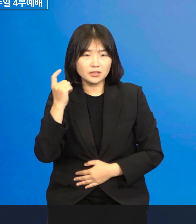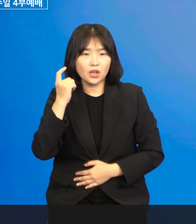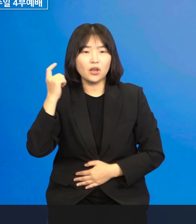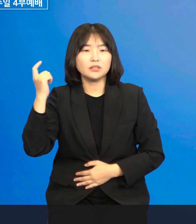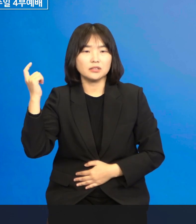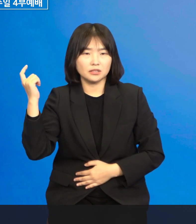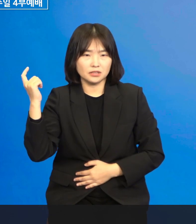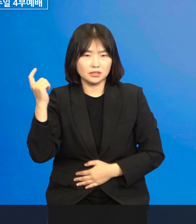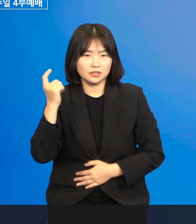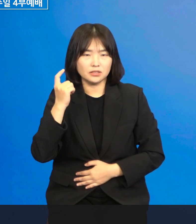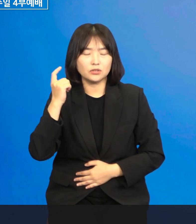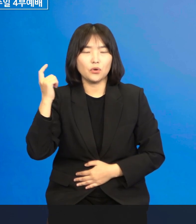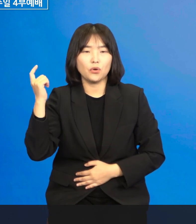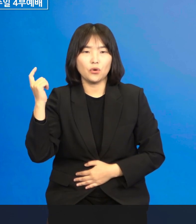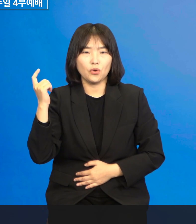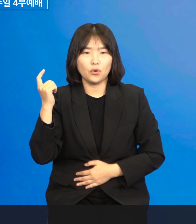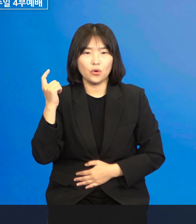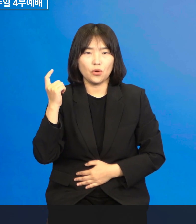하늘에서